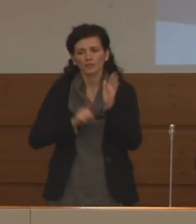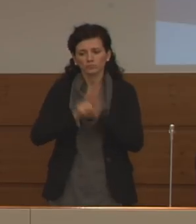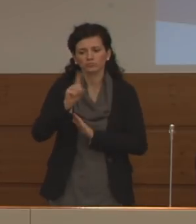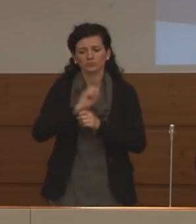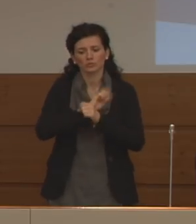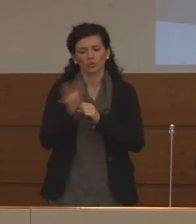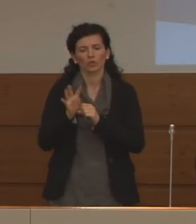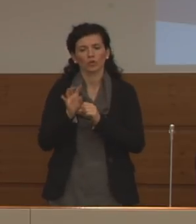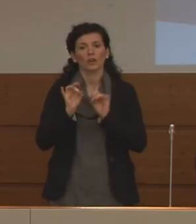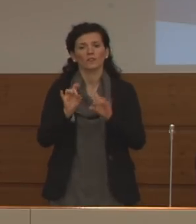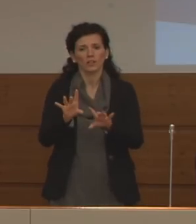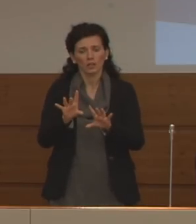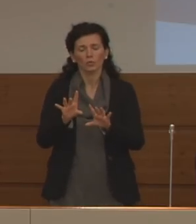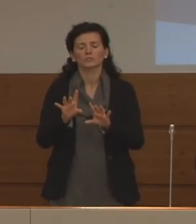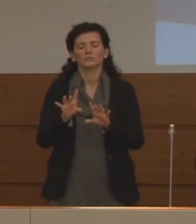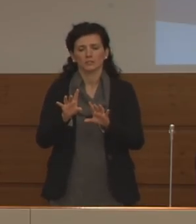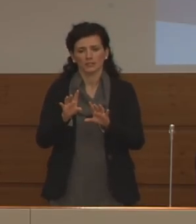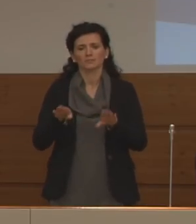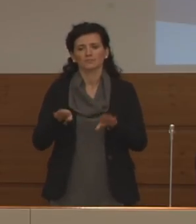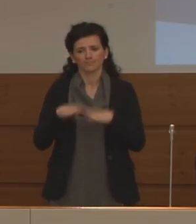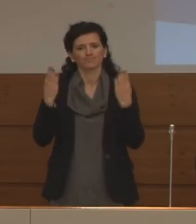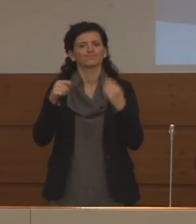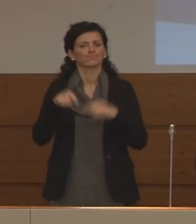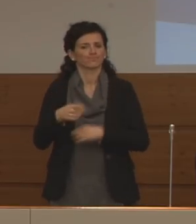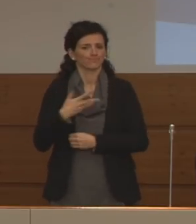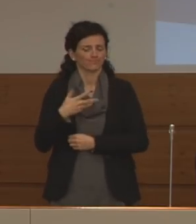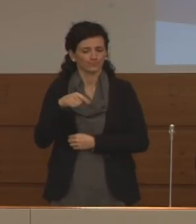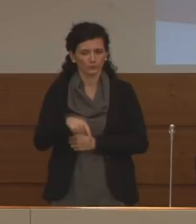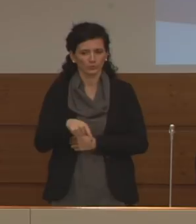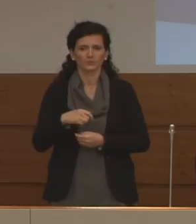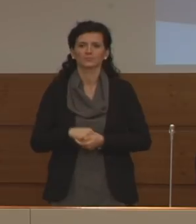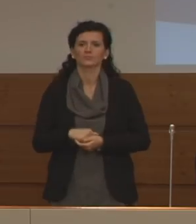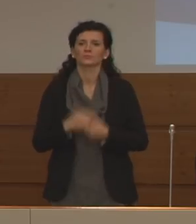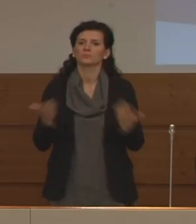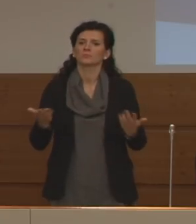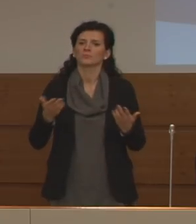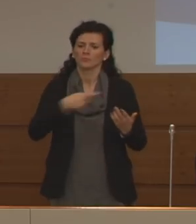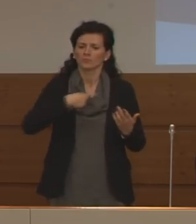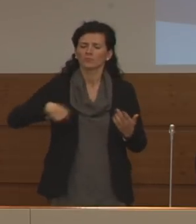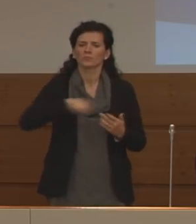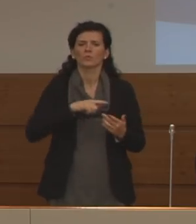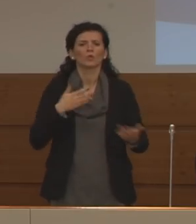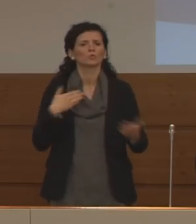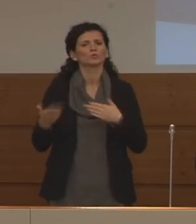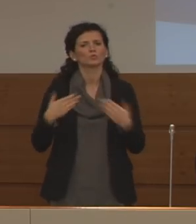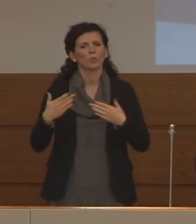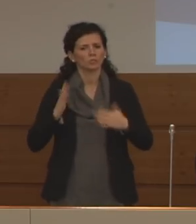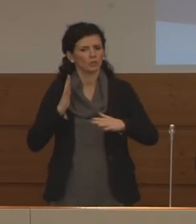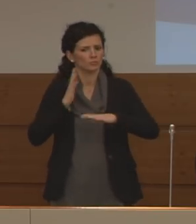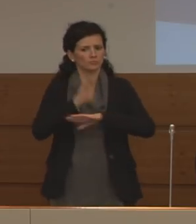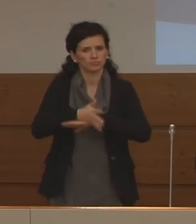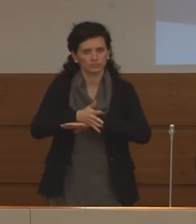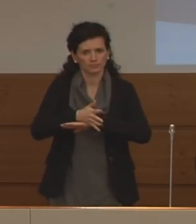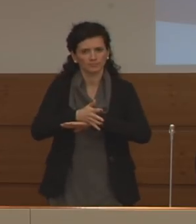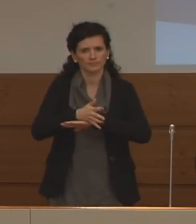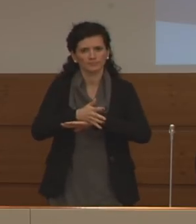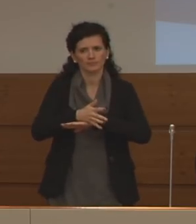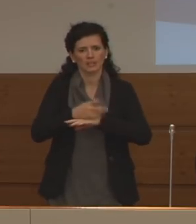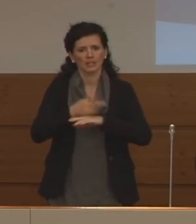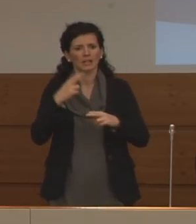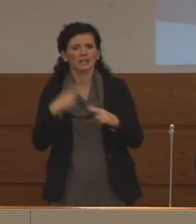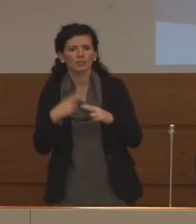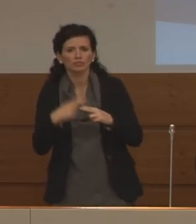al coronavirus abbiamo subito intrapreso tutte le iniziative necessarie